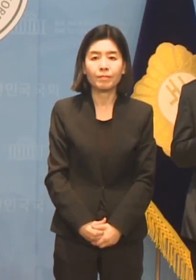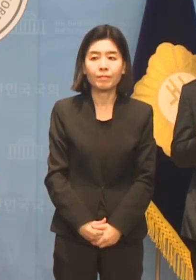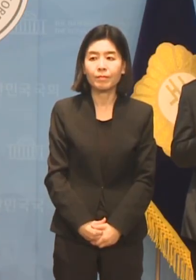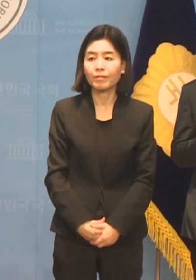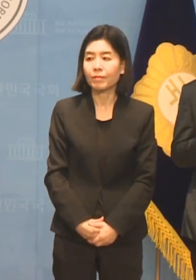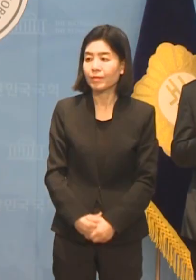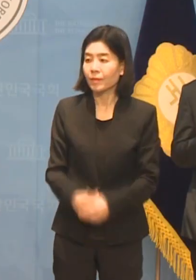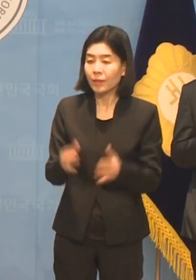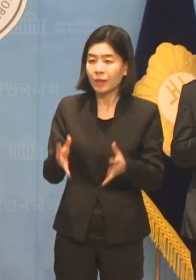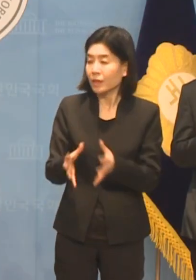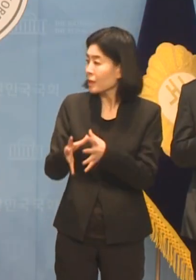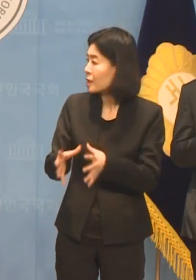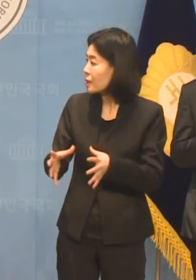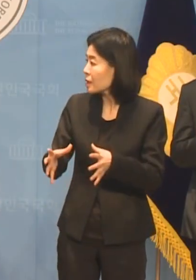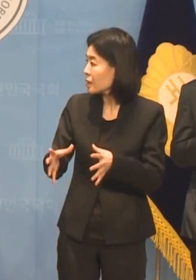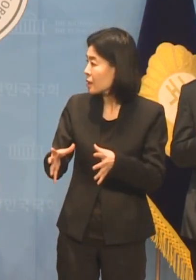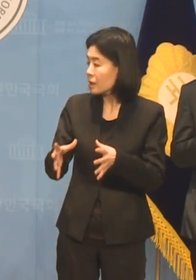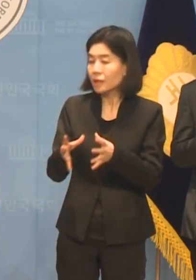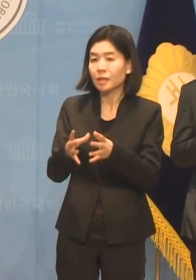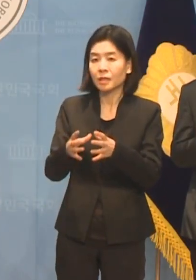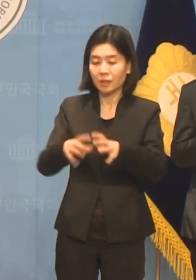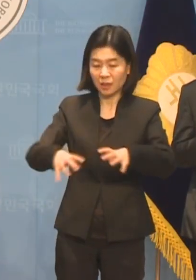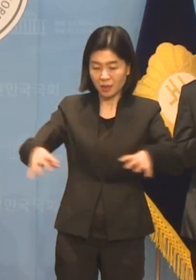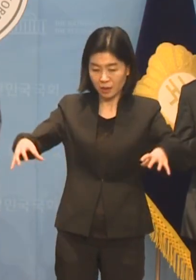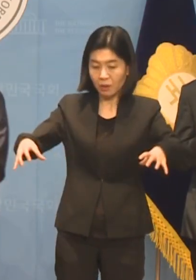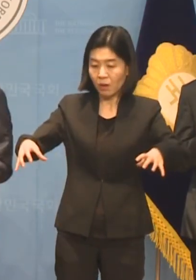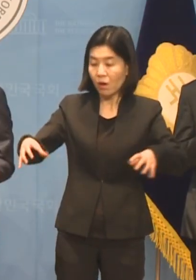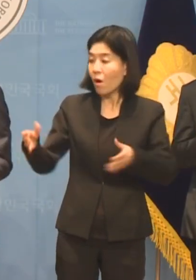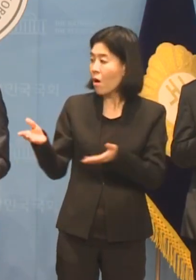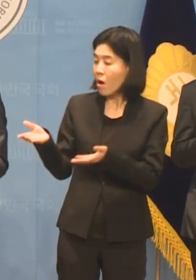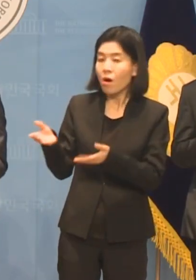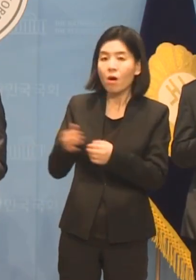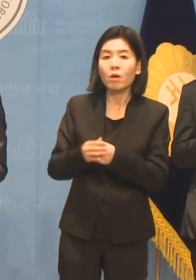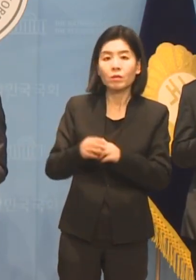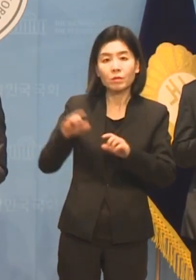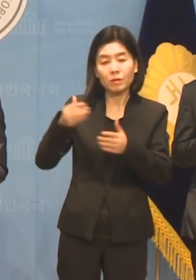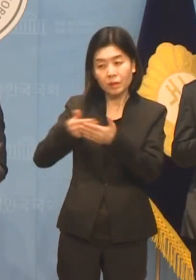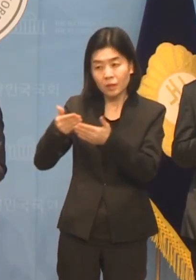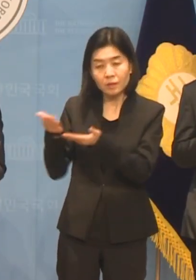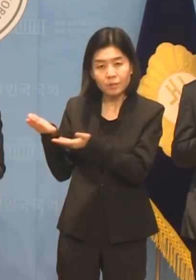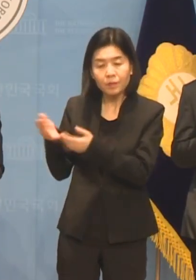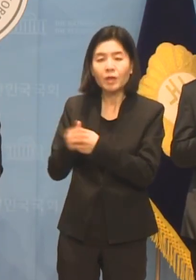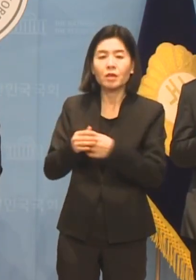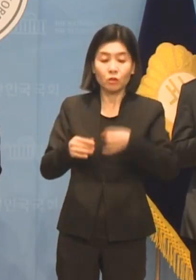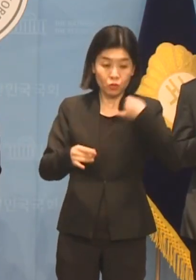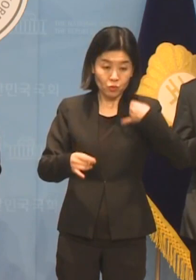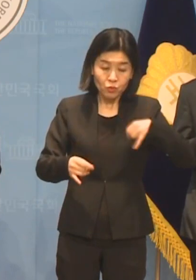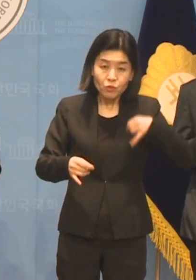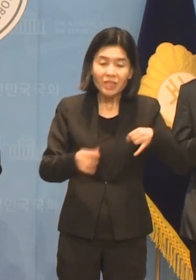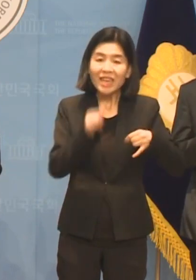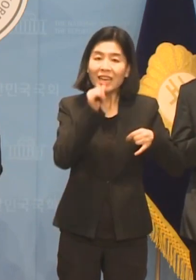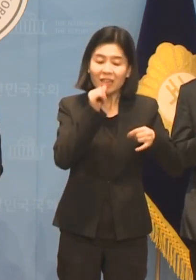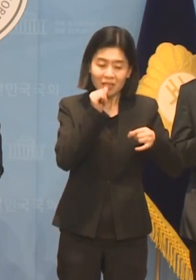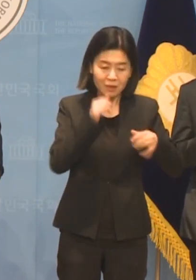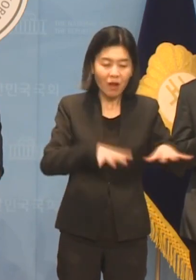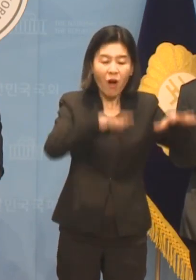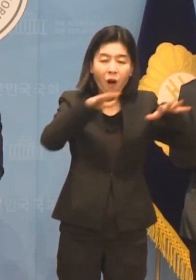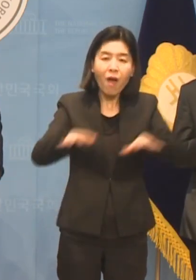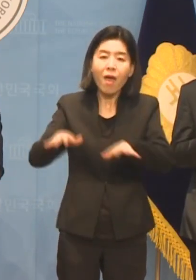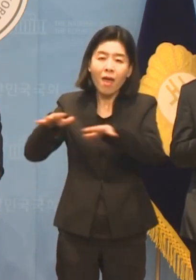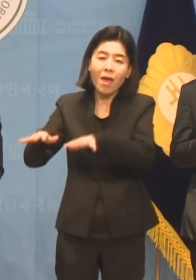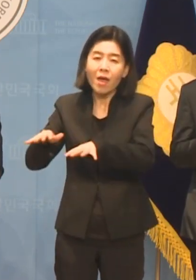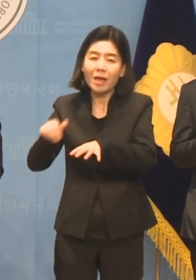본 시설물은 가까이 와라. 본 시설물은 중국이 서해에 설치한